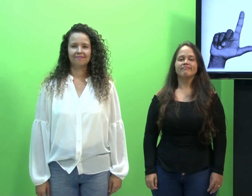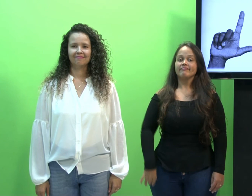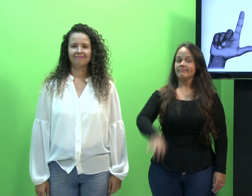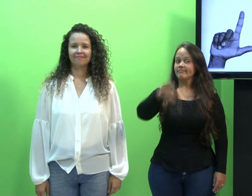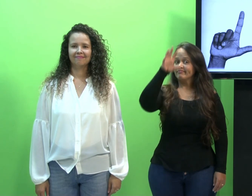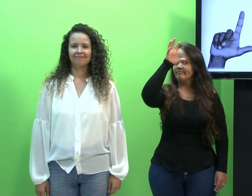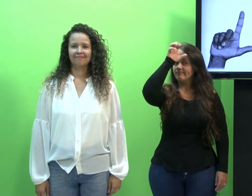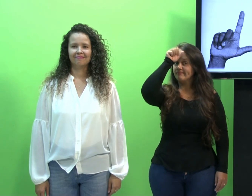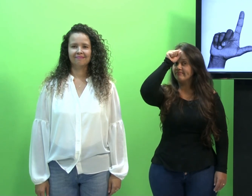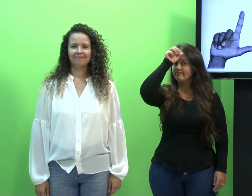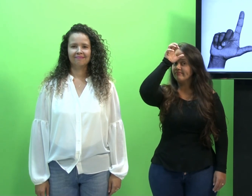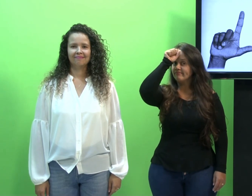aprender,